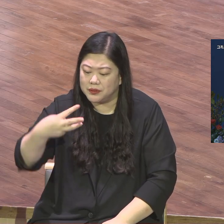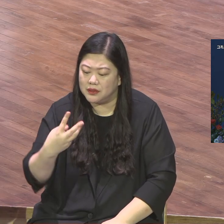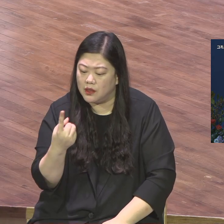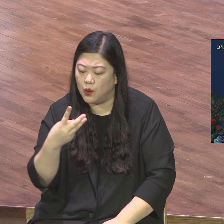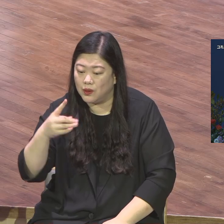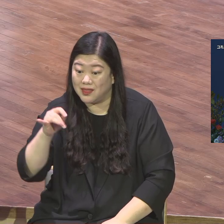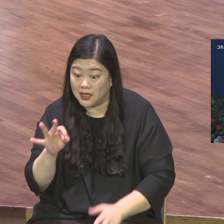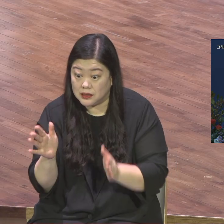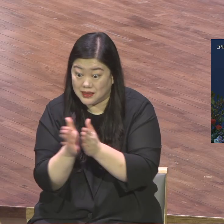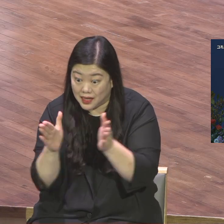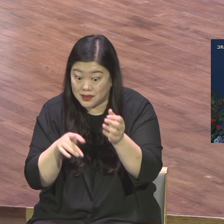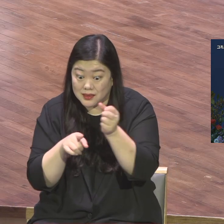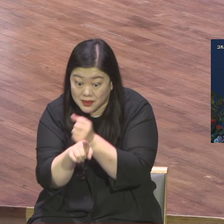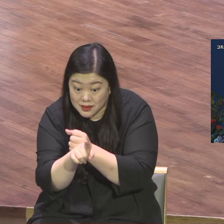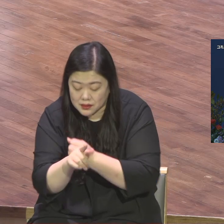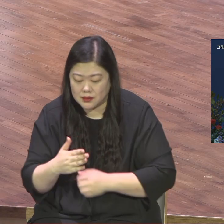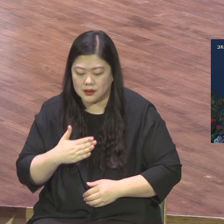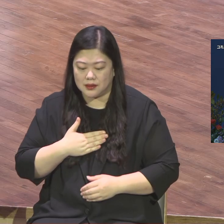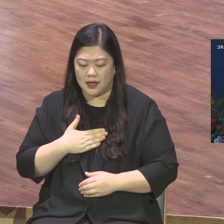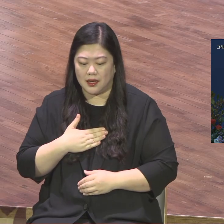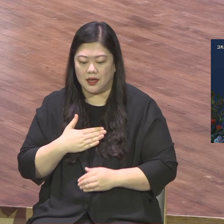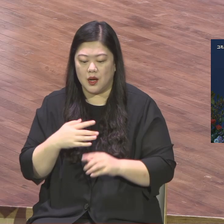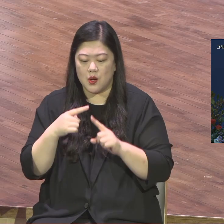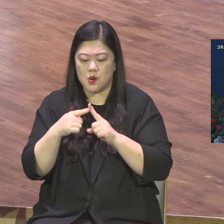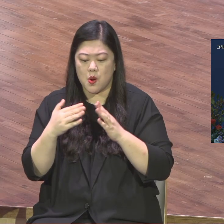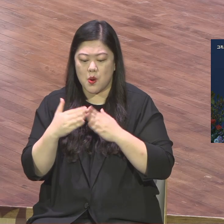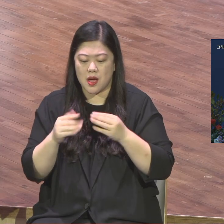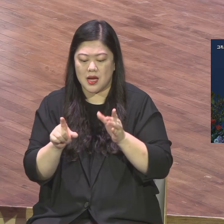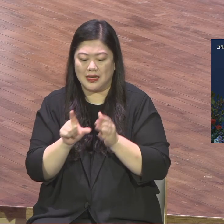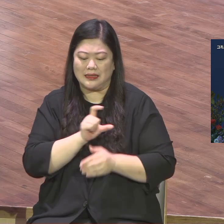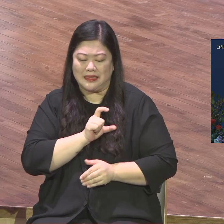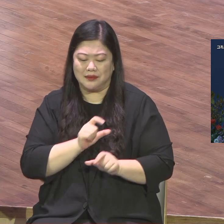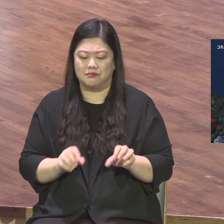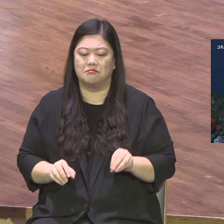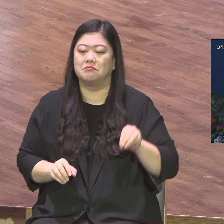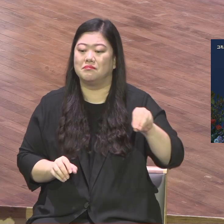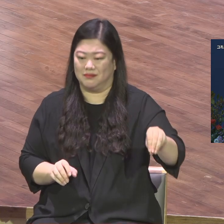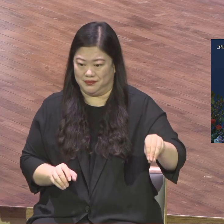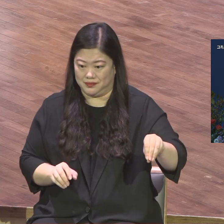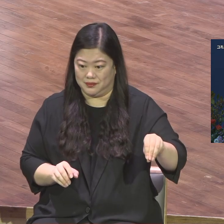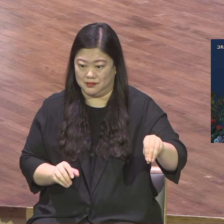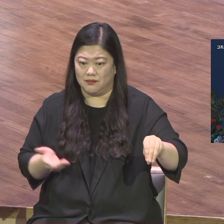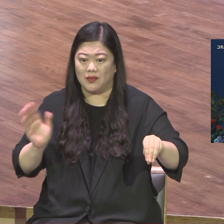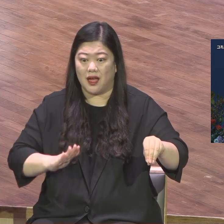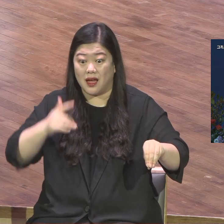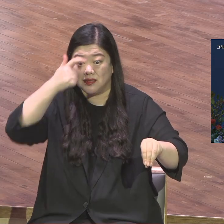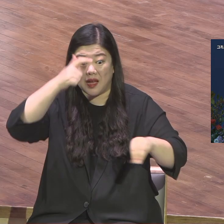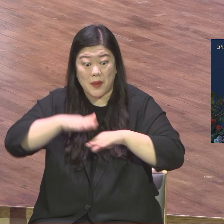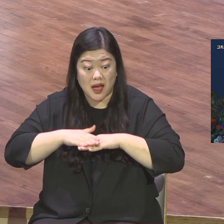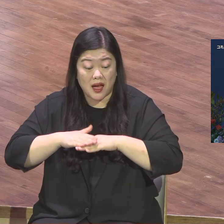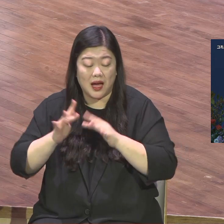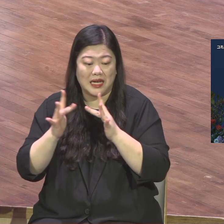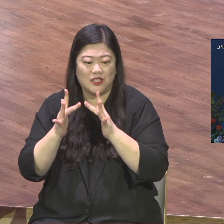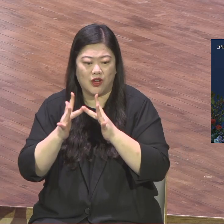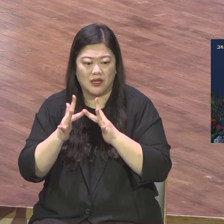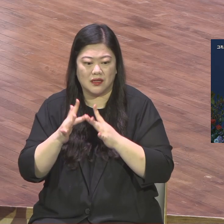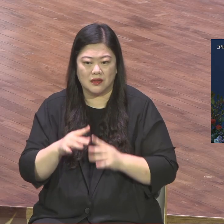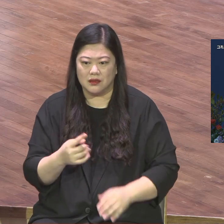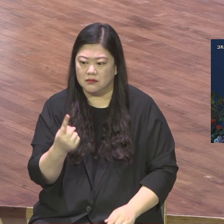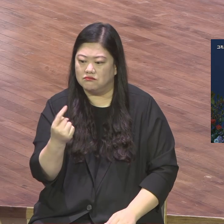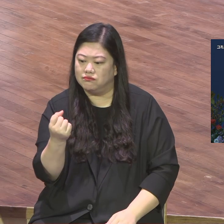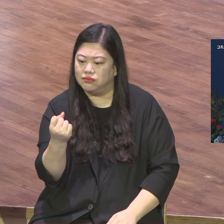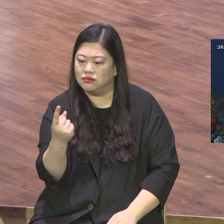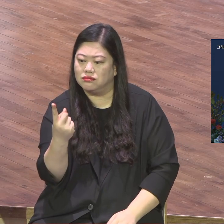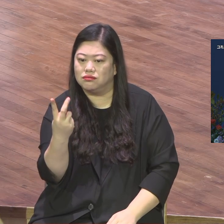그렇게 타교회 온라인 예배에 참여하는 성도를 말합니다. 아예 교회는